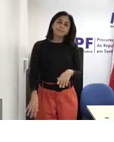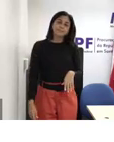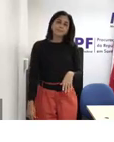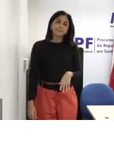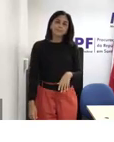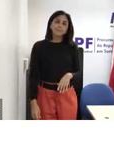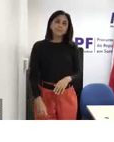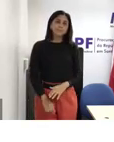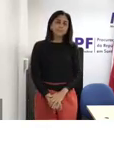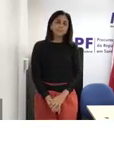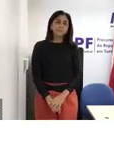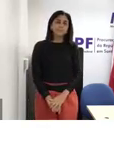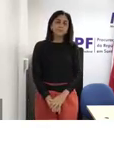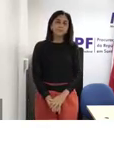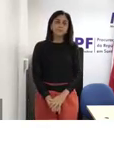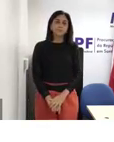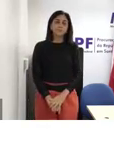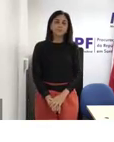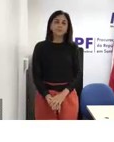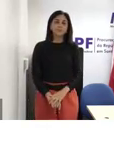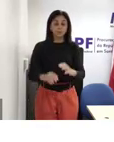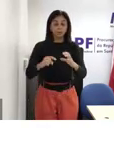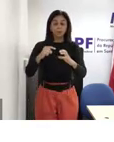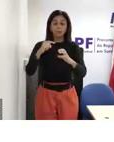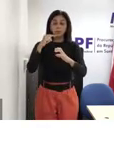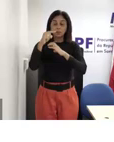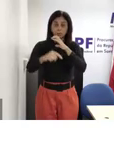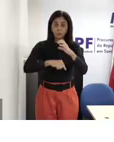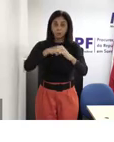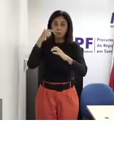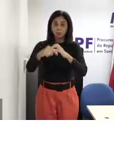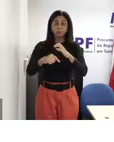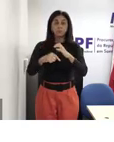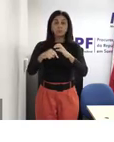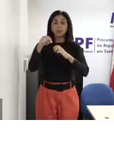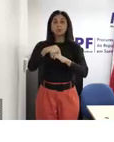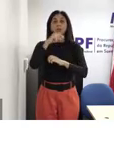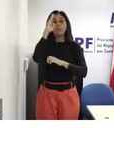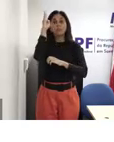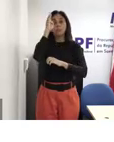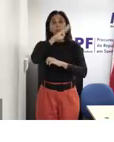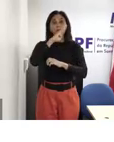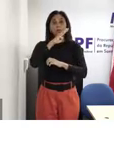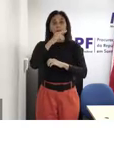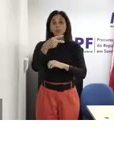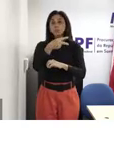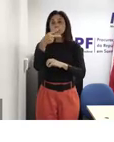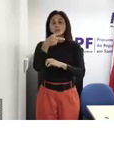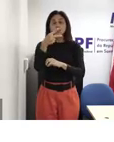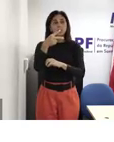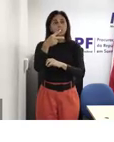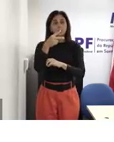Brasil é o segundo lugar no mundo em exploração sexual de crianças e adolescentes perdendo apenas para Tailândia